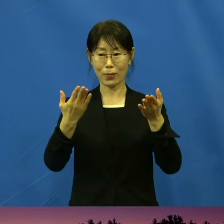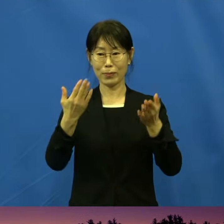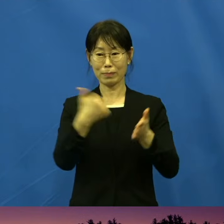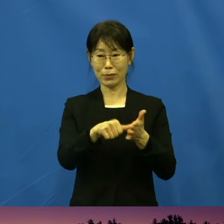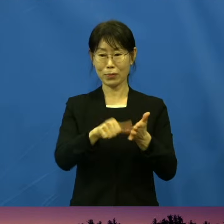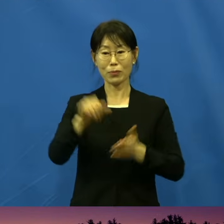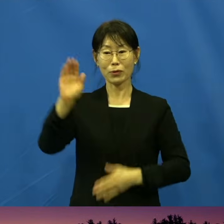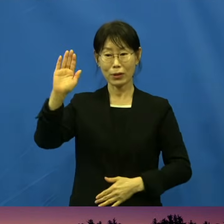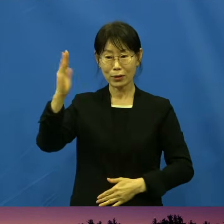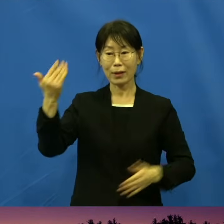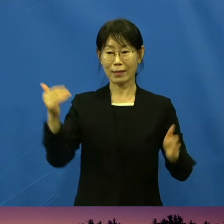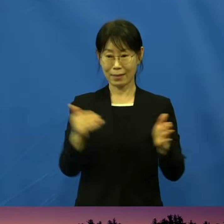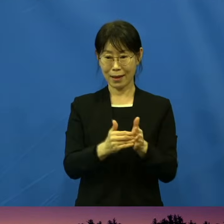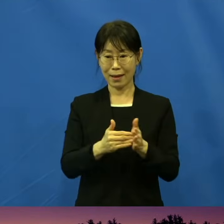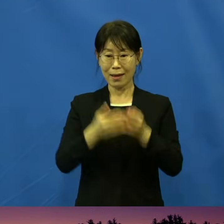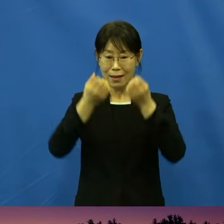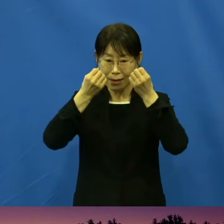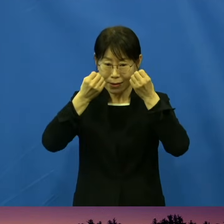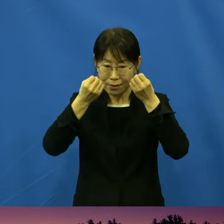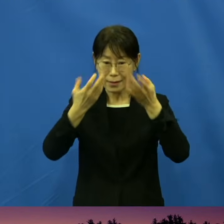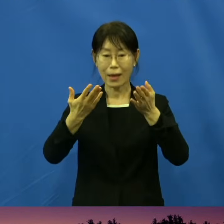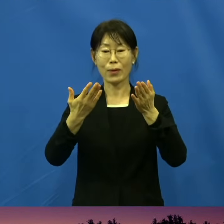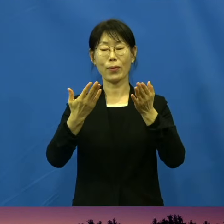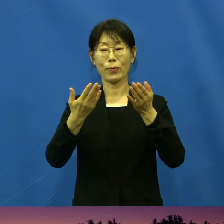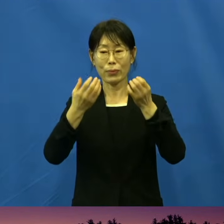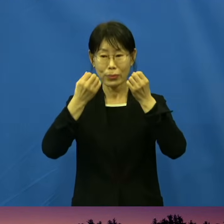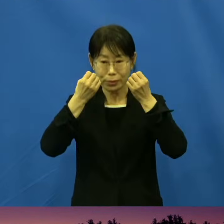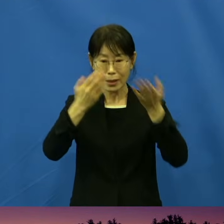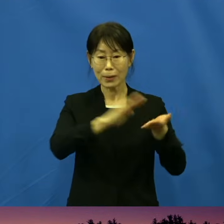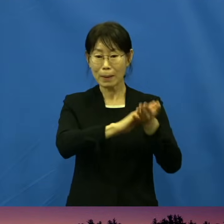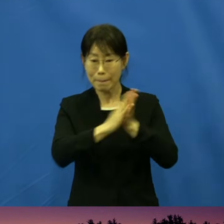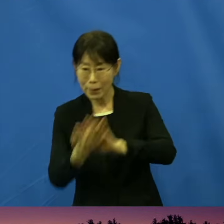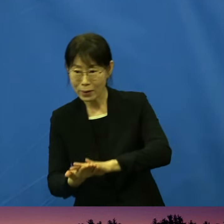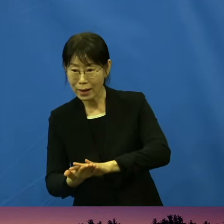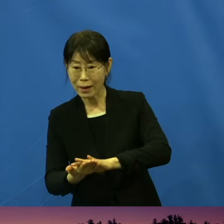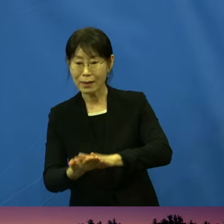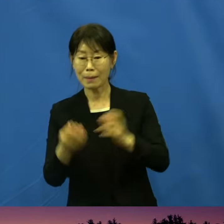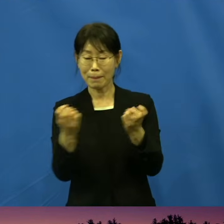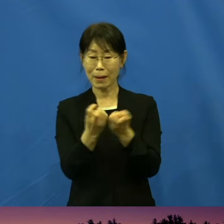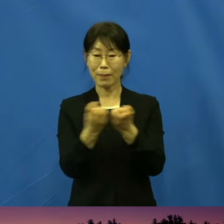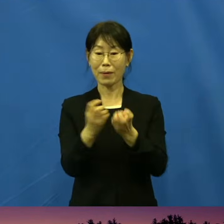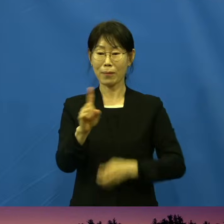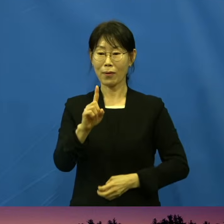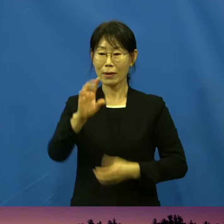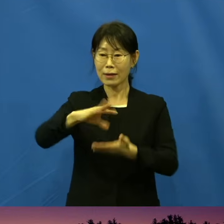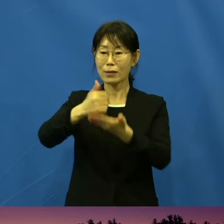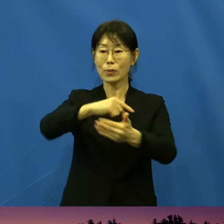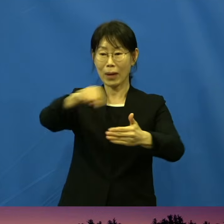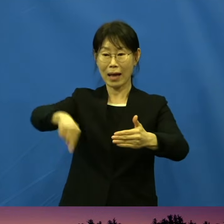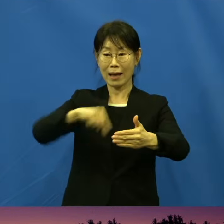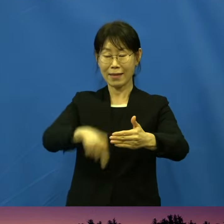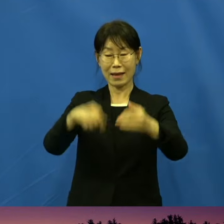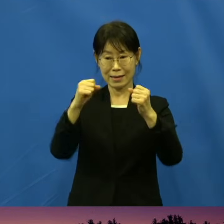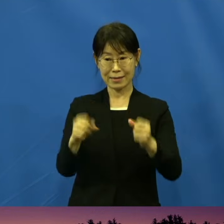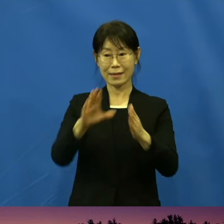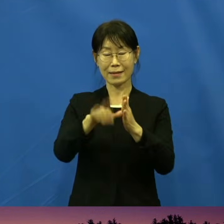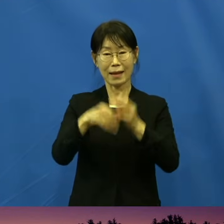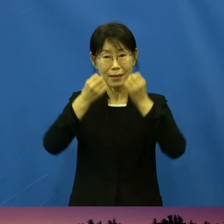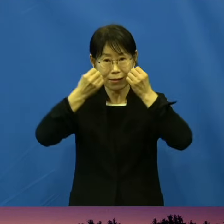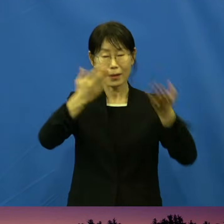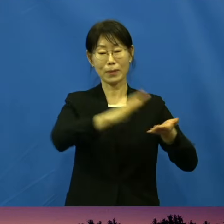건 뭐냐면 그리스도 안에서 가능한 거예요. 그리스도 안에 있으면 새로운 피조물이라. 그리스도 안에 있지